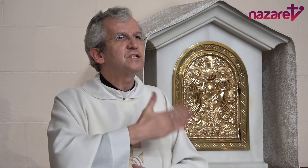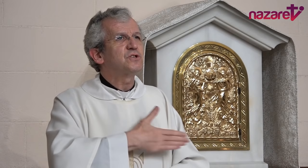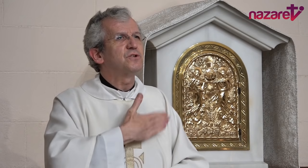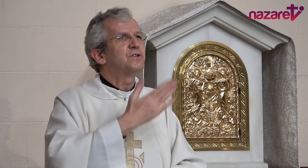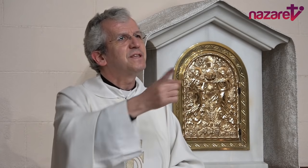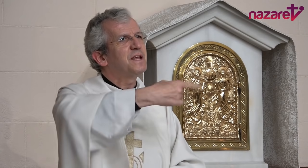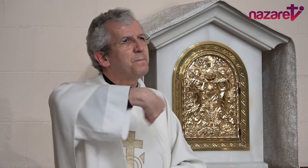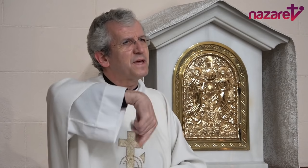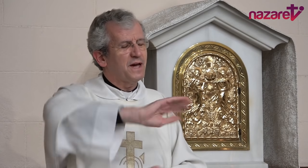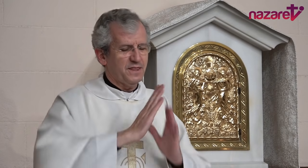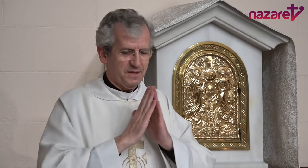Cristo, ten piedad.